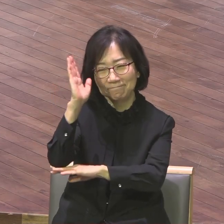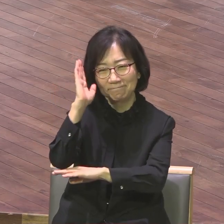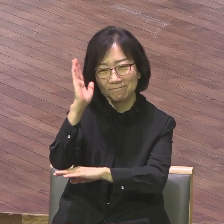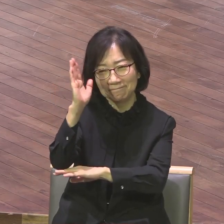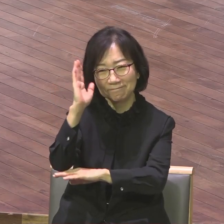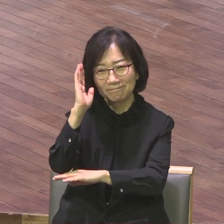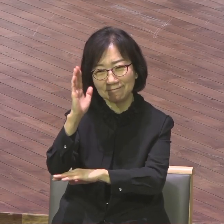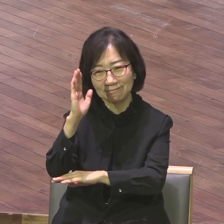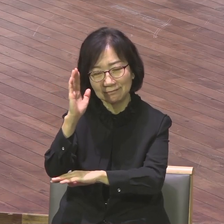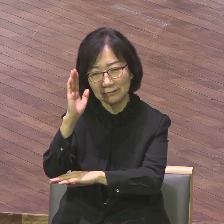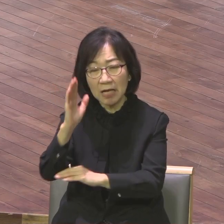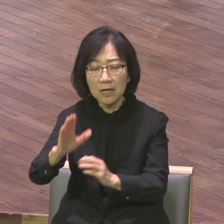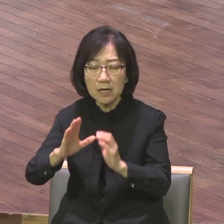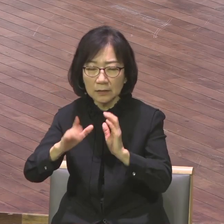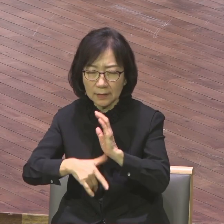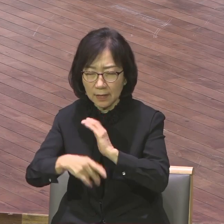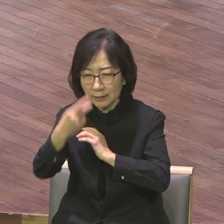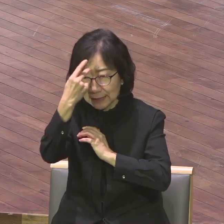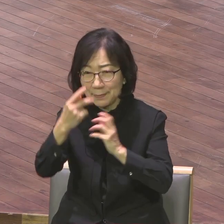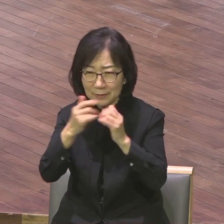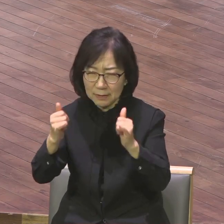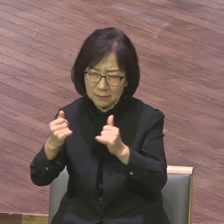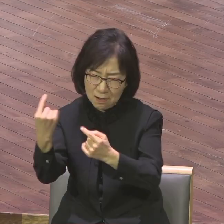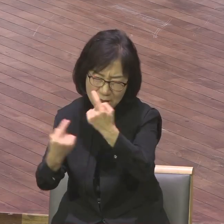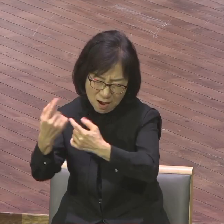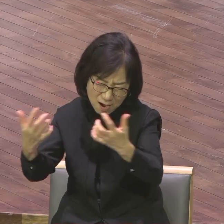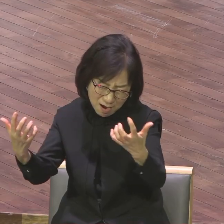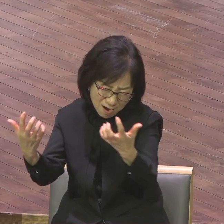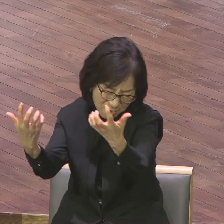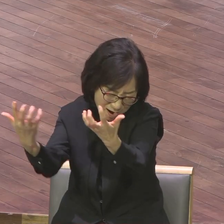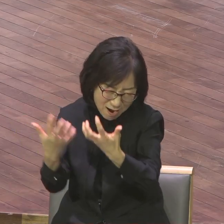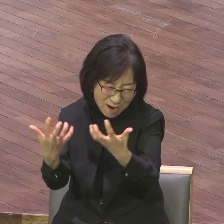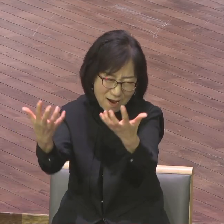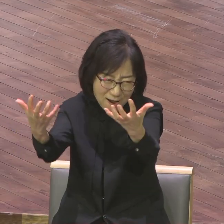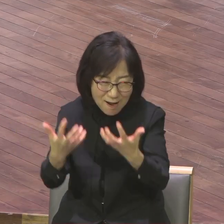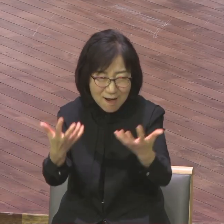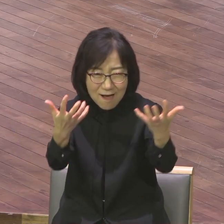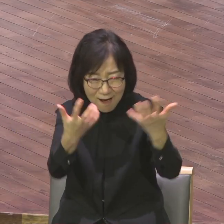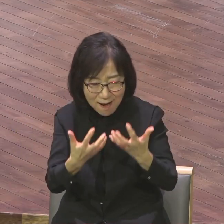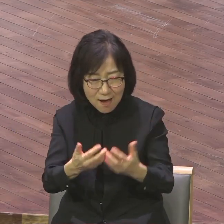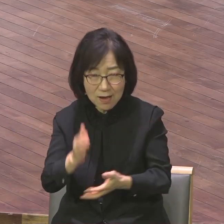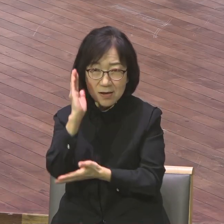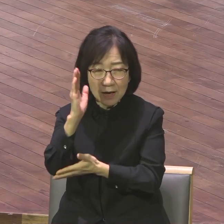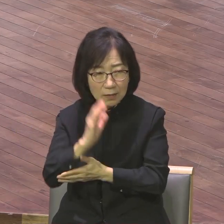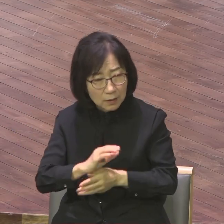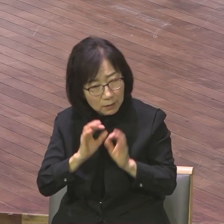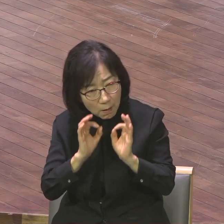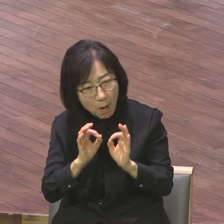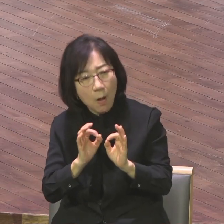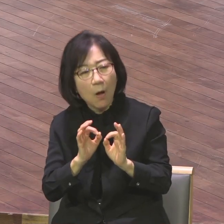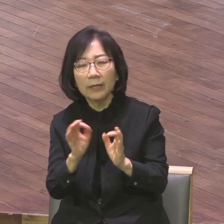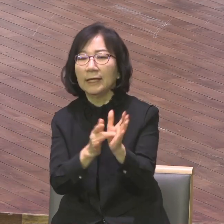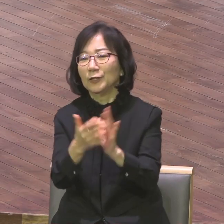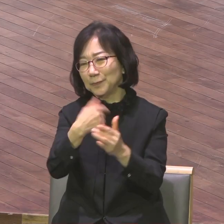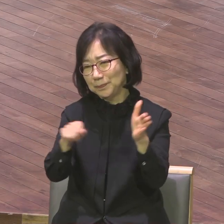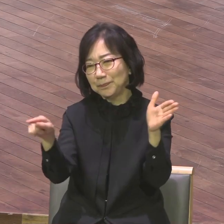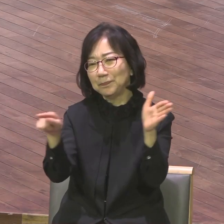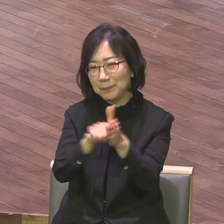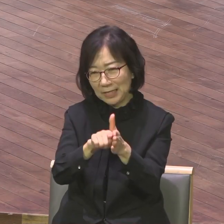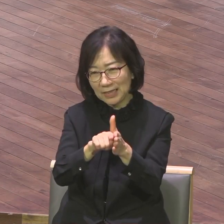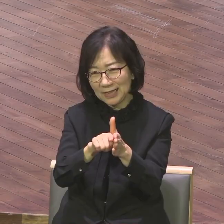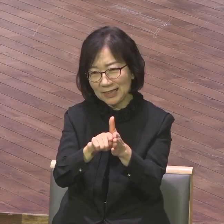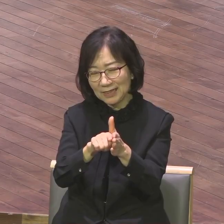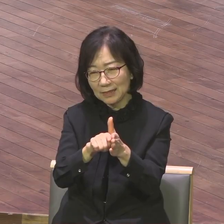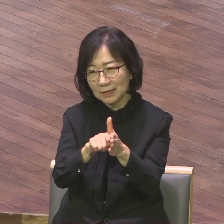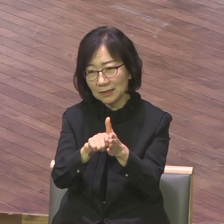결과 많은 사마리아 사람들이 예수를 믿더라. 이 여자 하나가 복음을 전해서